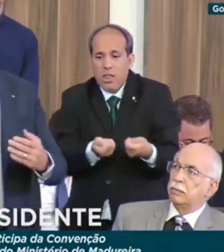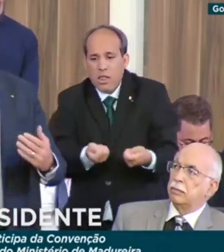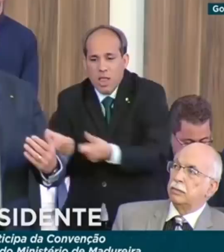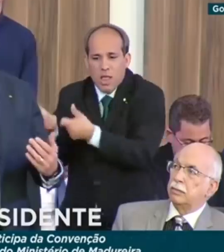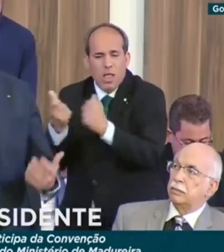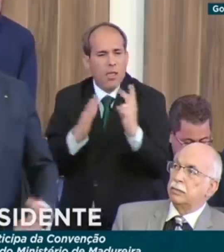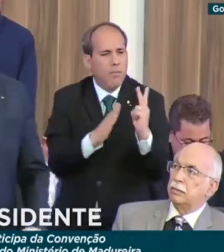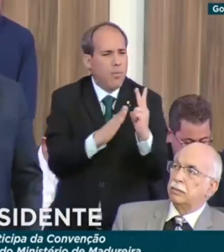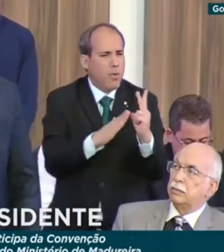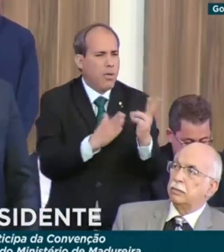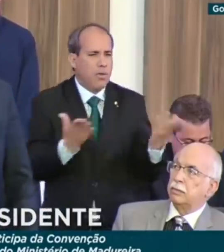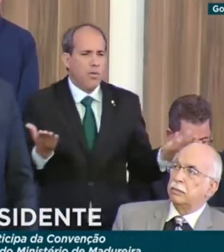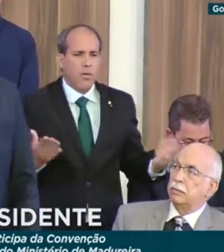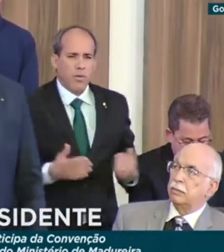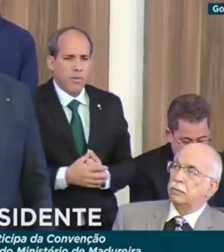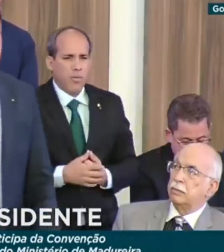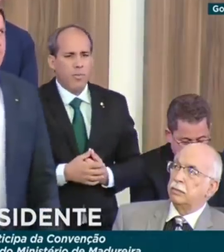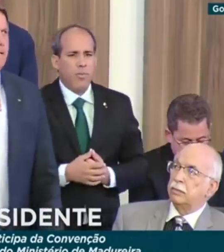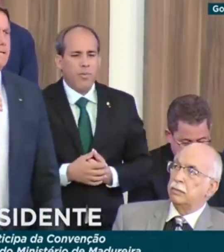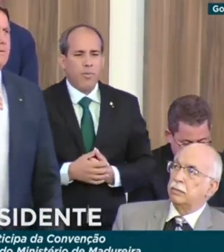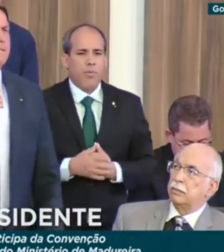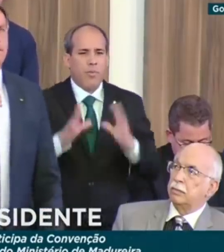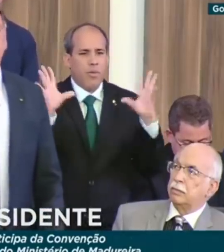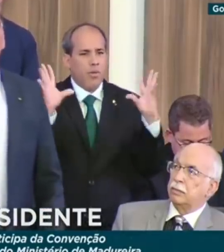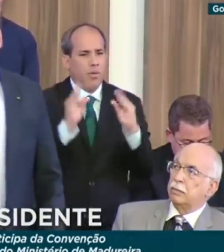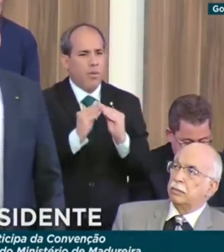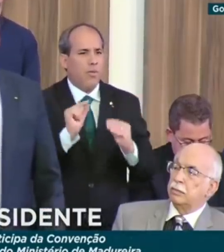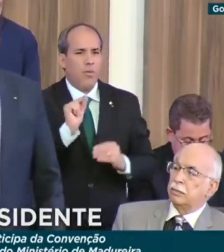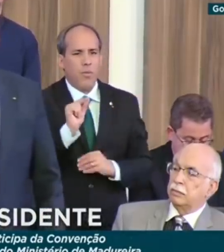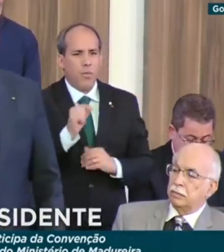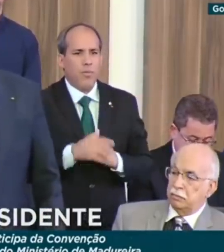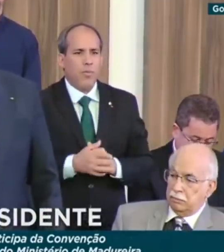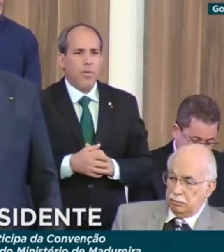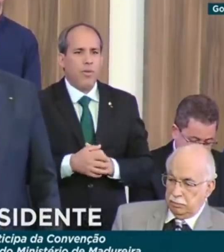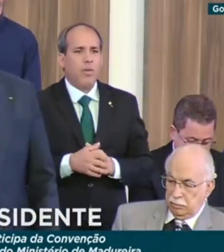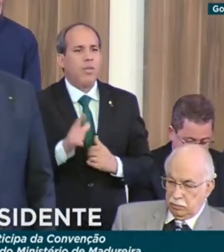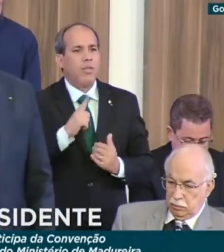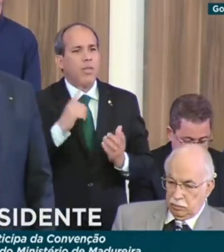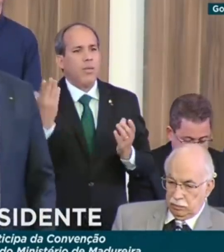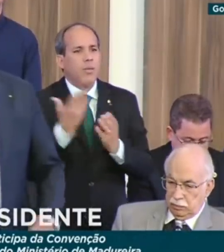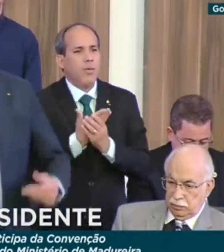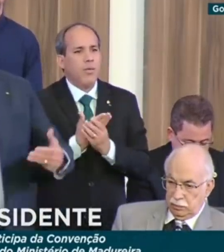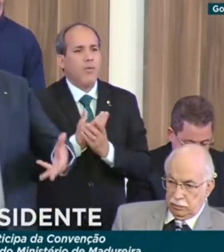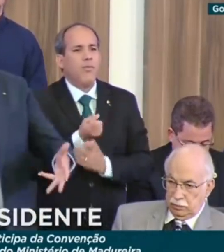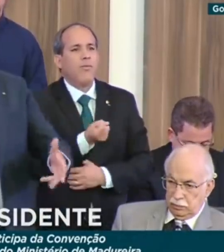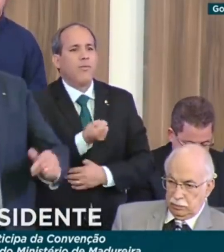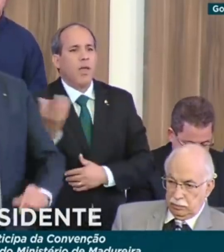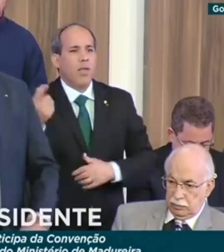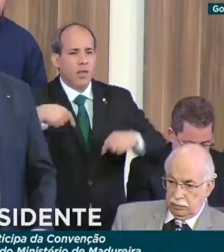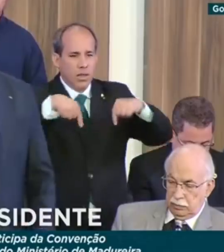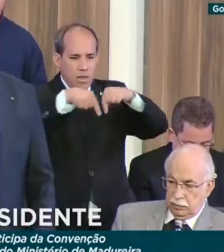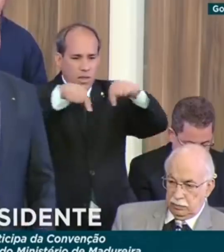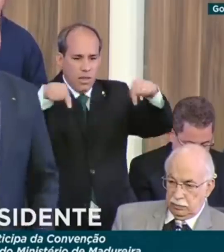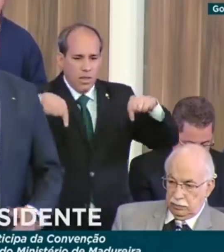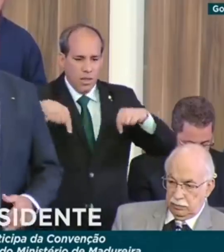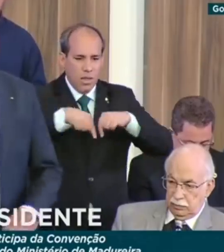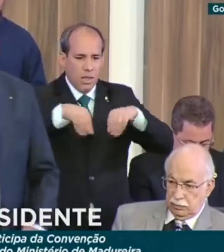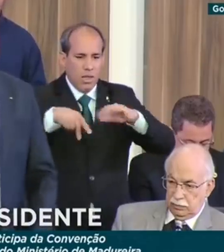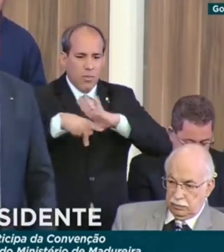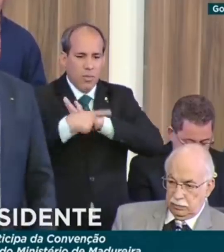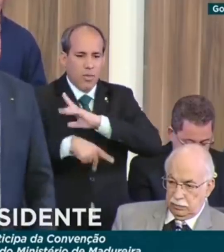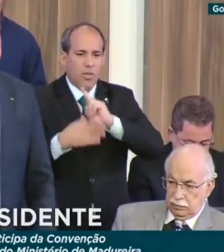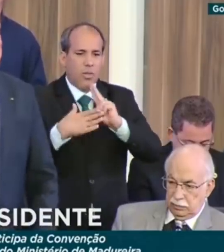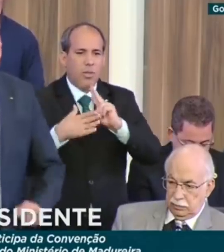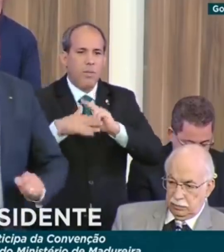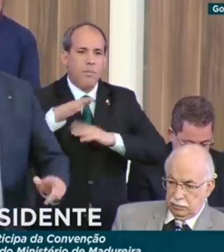E o que temos de concreto nisso? São centenas de pedidos de demarcação de terras indígenas, depois de 88, que estão na minha